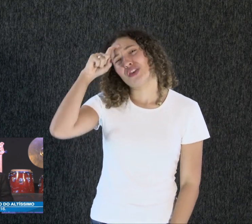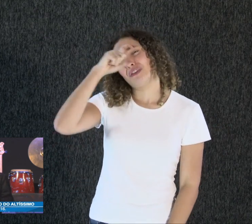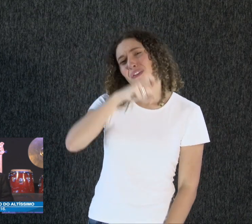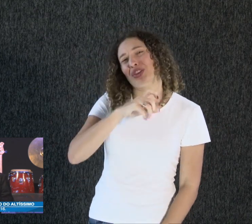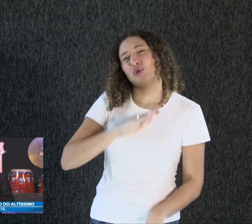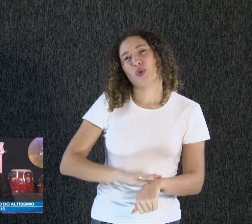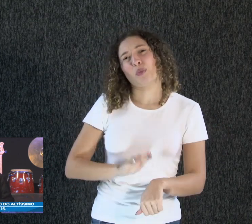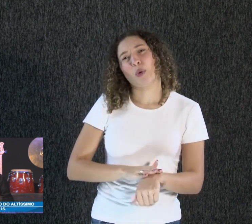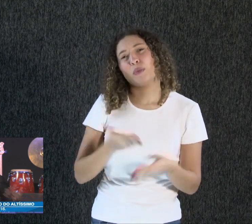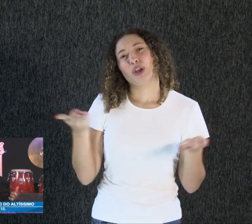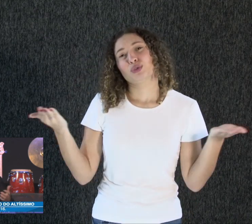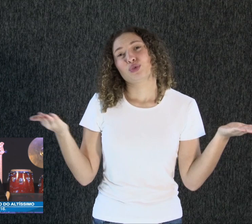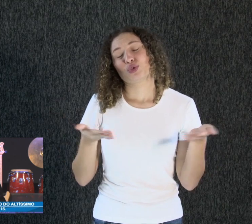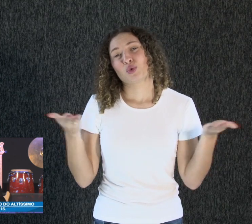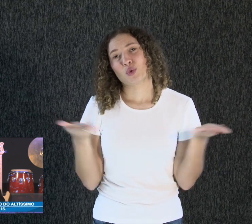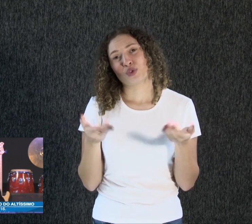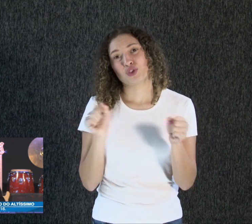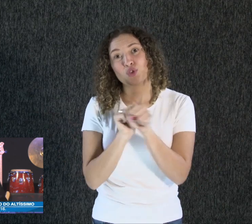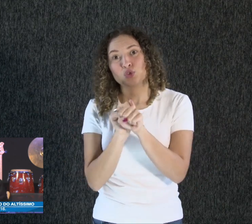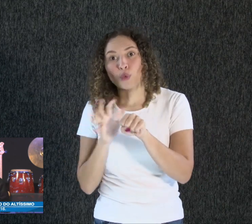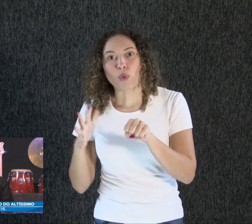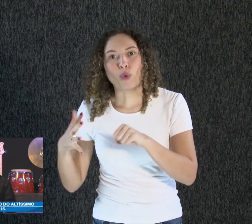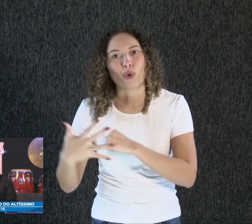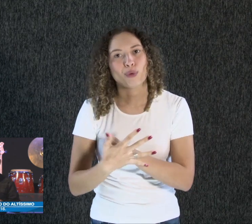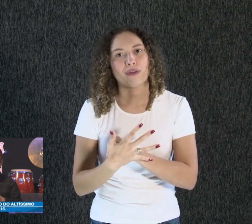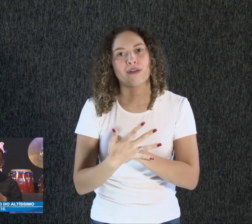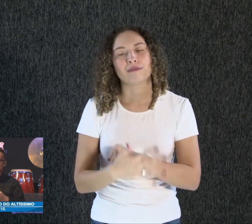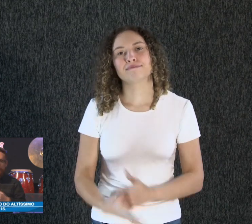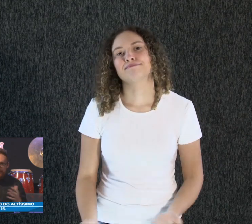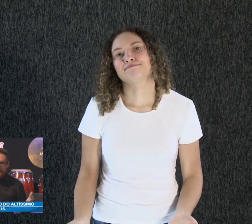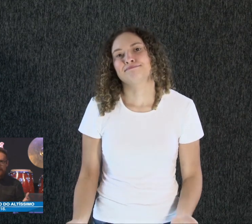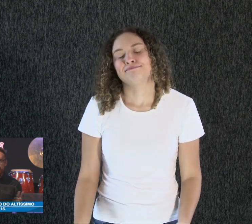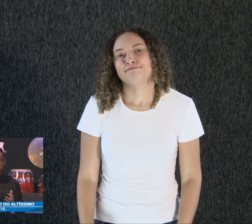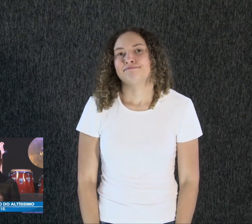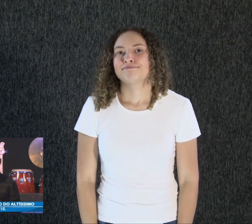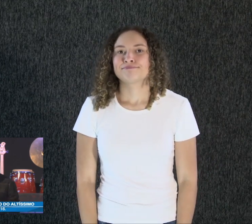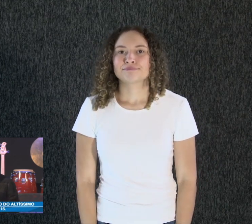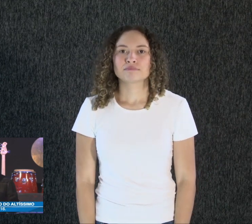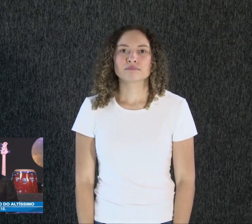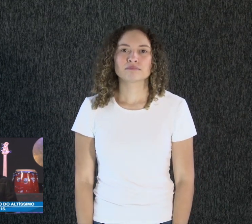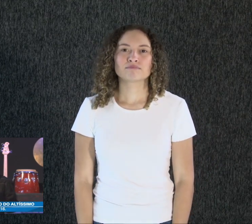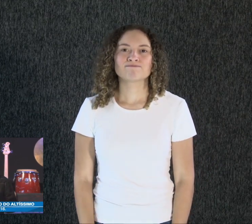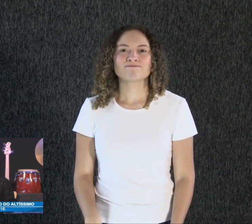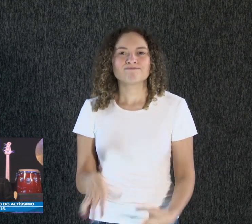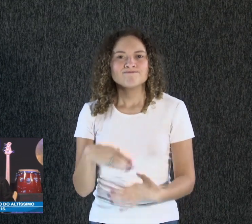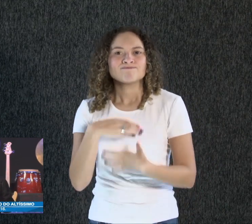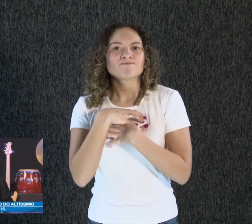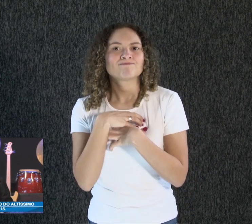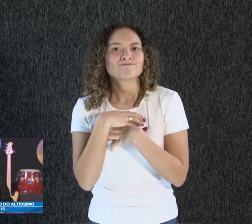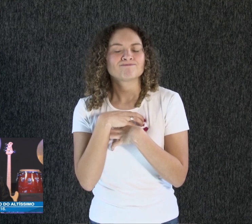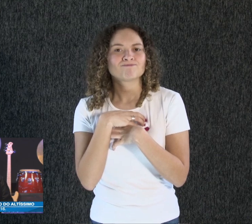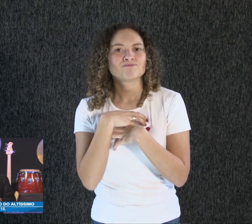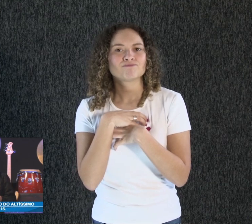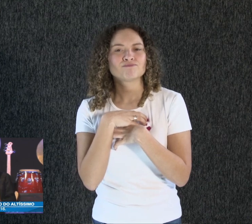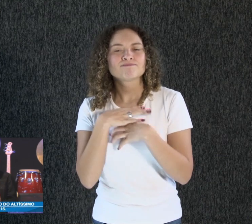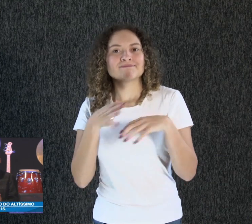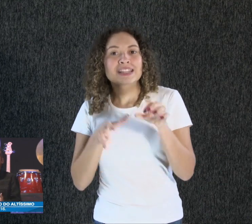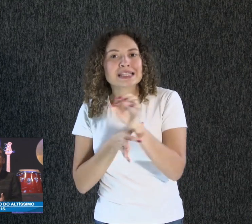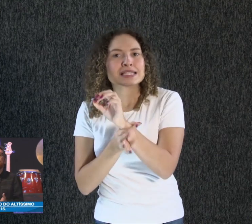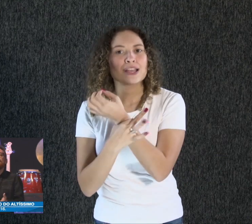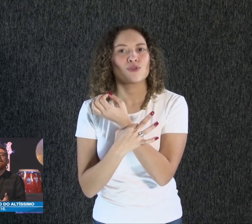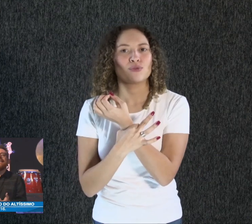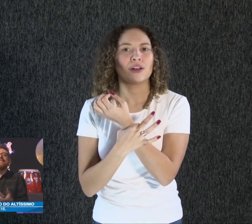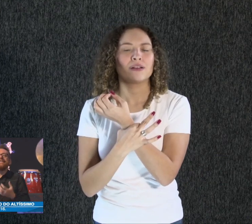mais difícil para nós nesses dias que estamos vivendo, diante desta pandemia do coronavírus. Se